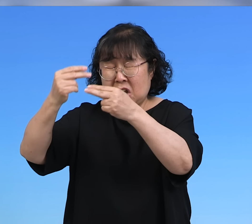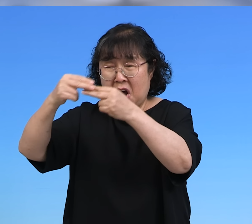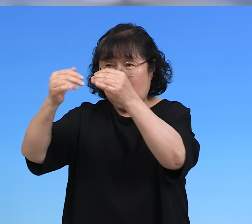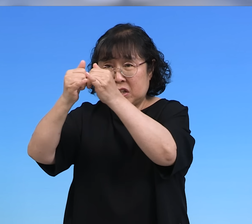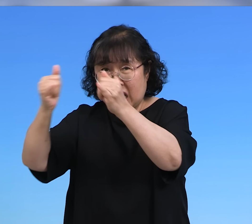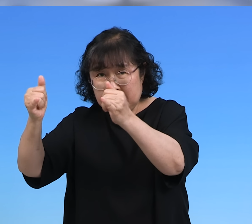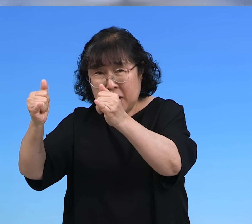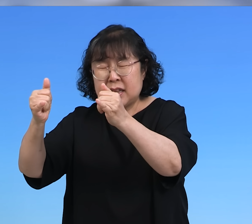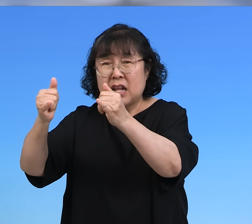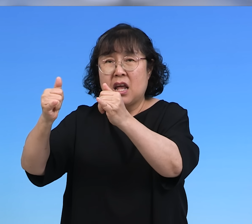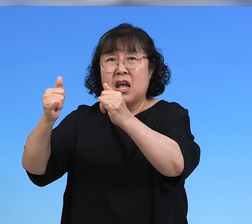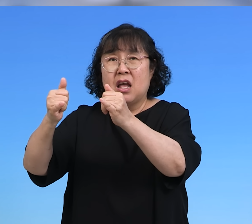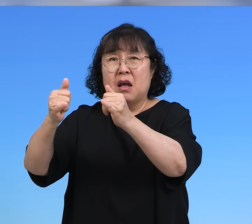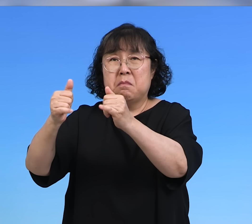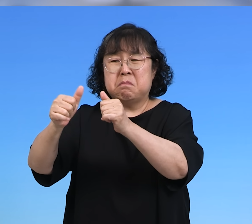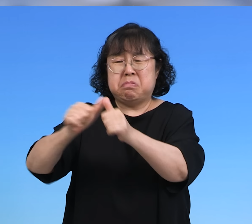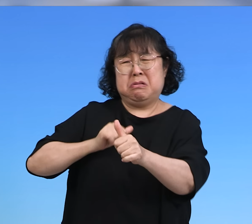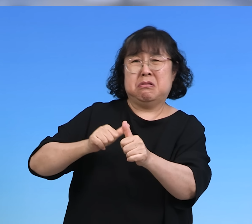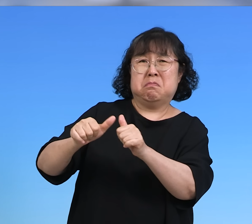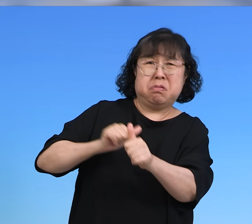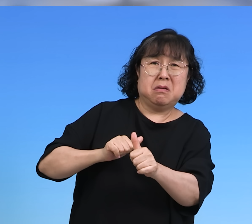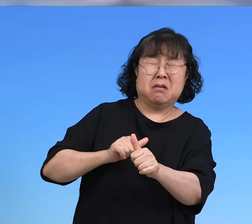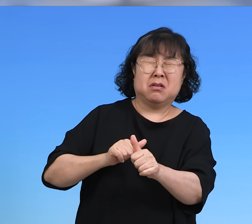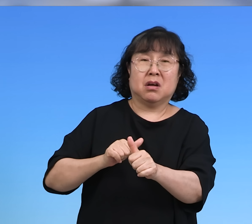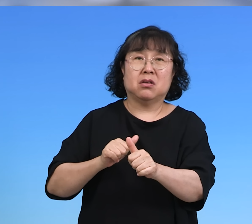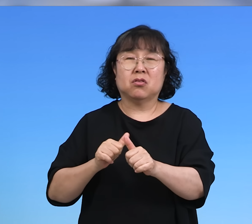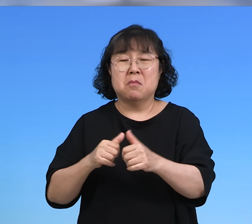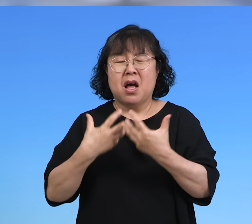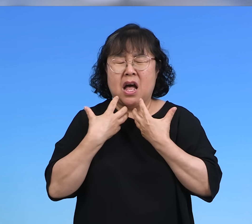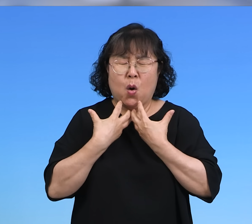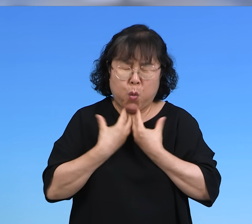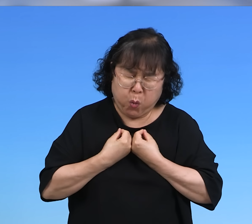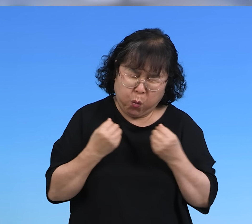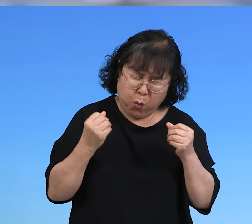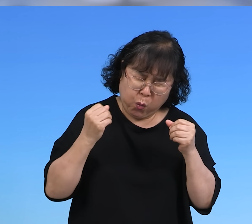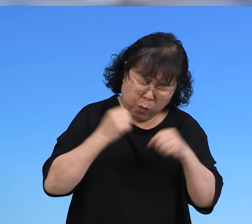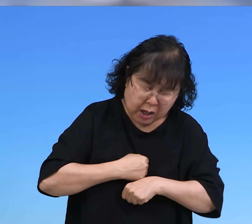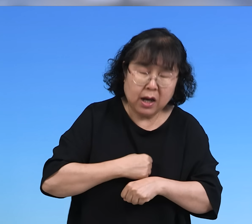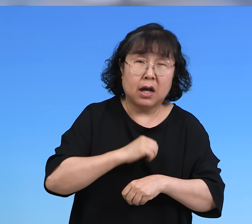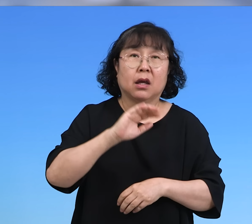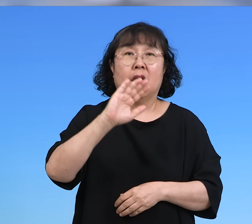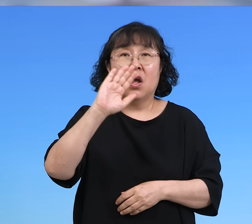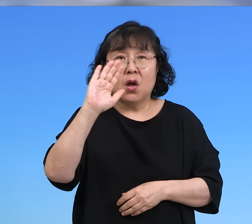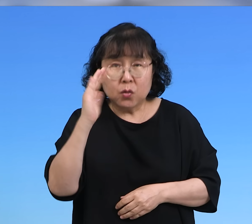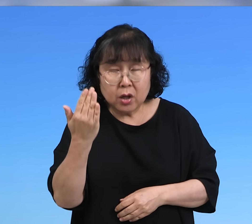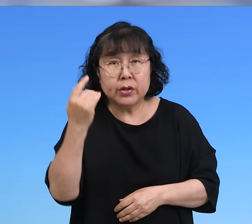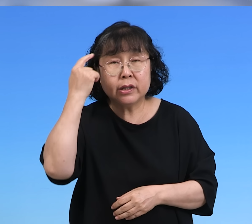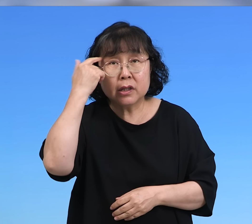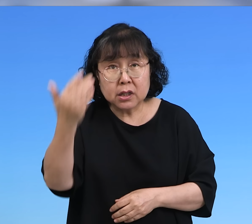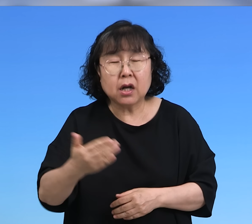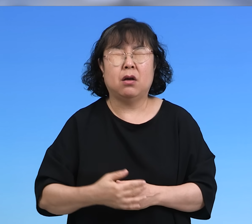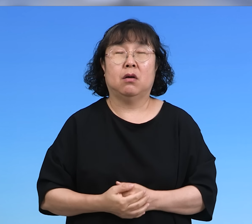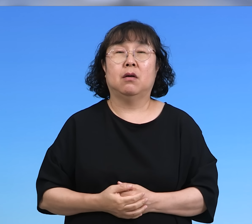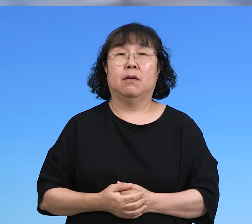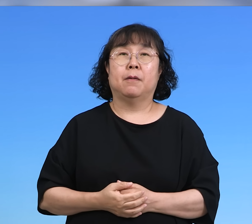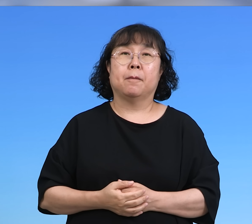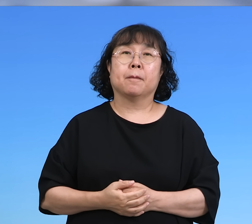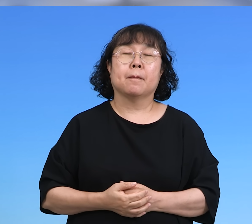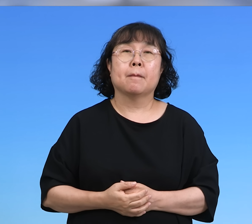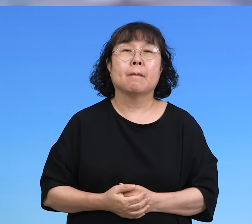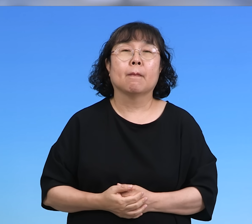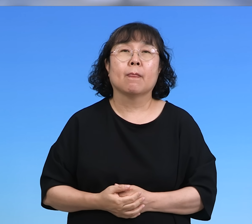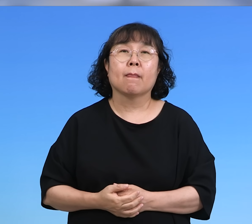패배해가지고 그렇게 동족이 죽고 마음이 녹아서 물같이 되는 그런 실패의 아픔을 그들이 겪을 수밖에